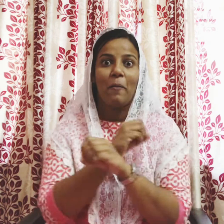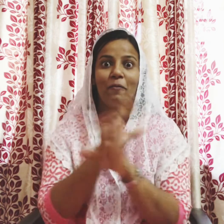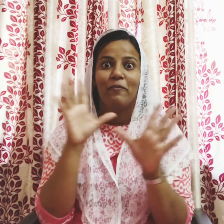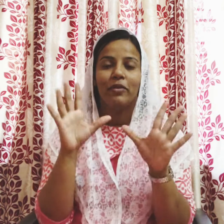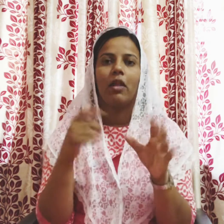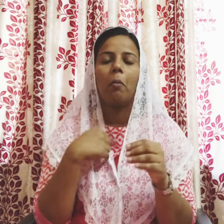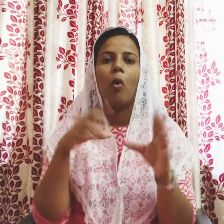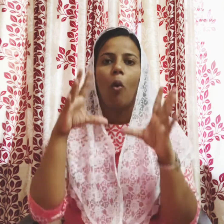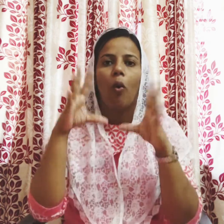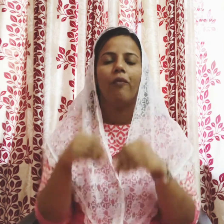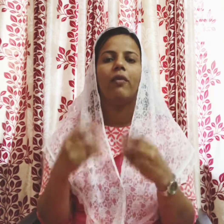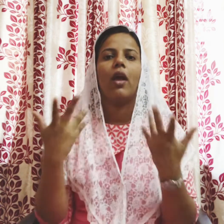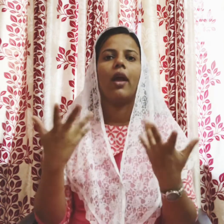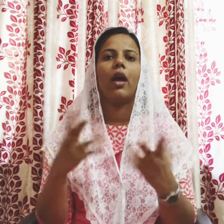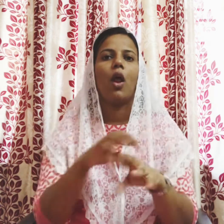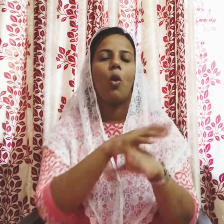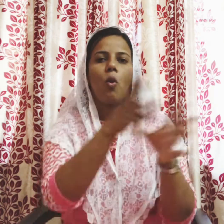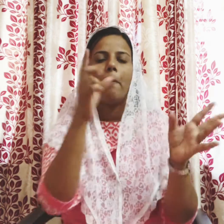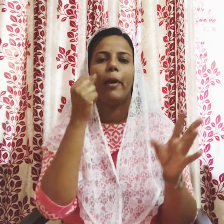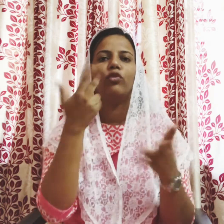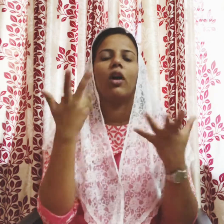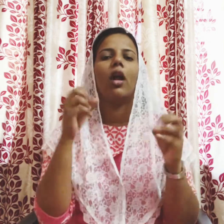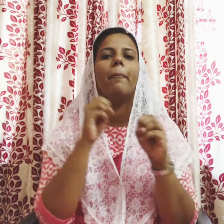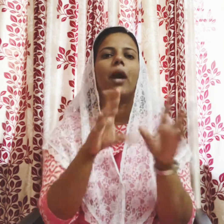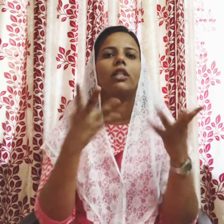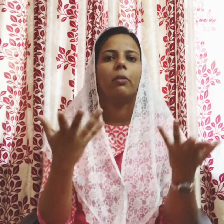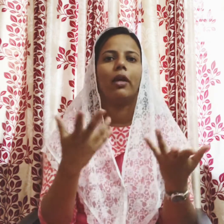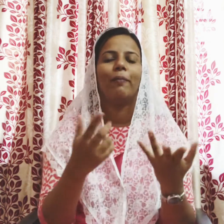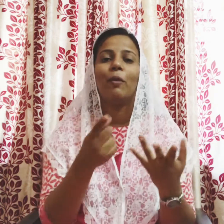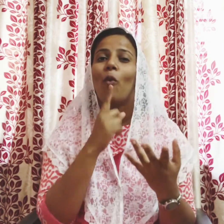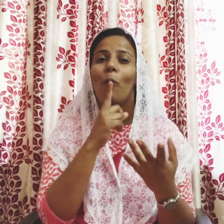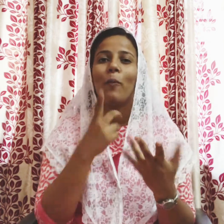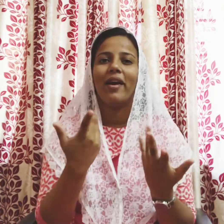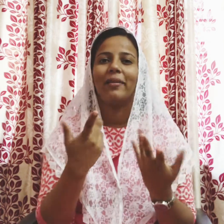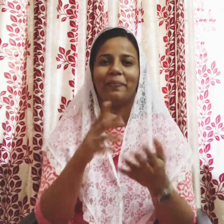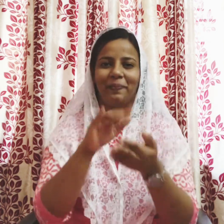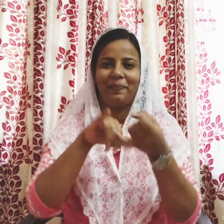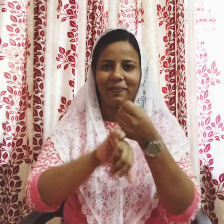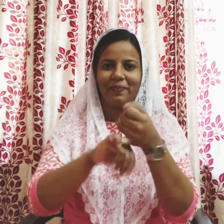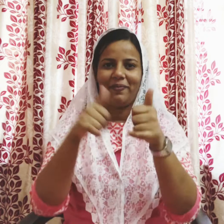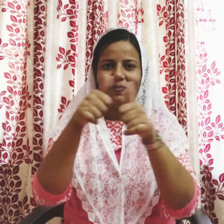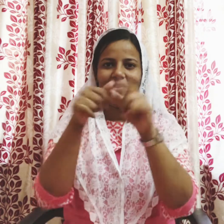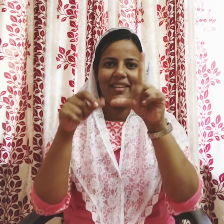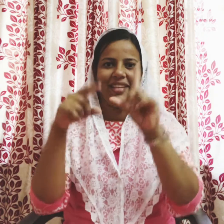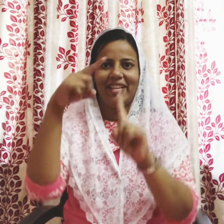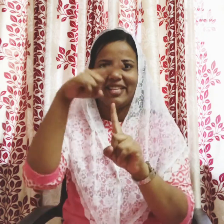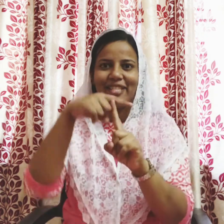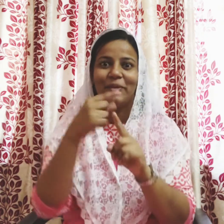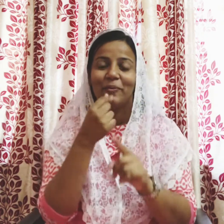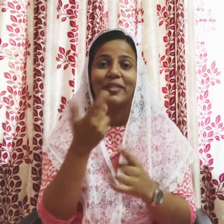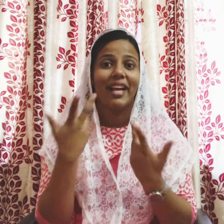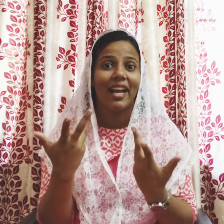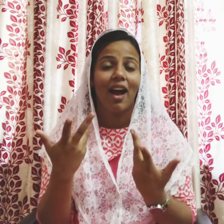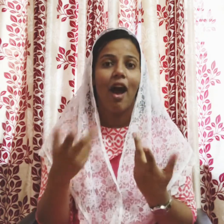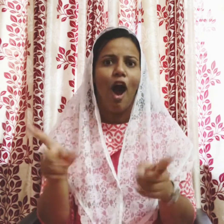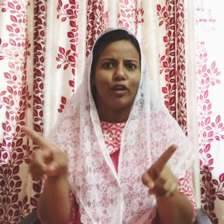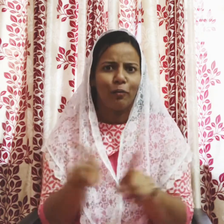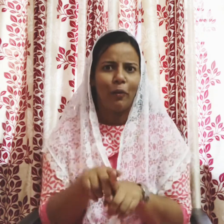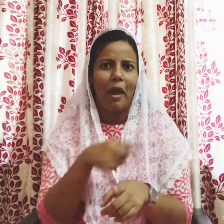ആമേൻ ഓഫായിരുന്നാൽ ലോകത്തിന് വെളിച്ചം ലഭിക്കത്തില്ല. ഉപ്പായിരിക്കുന്ന നമ്മളുടെ രസം അല്ലെങ്കിൽ ഉപ്പിൻ്റെ ക്വാളിറ്റി നഷ്ടപ്പെട്ടു